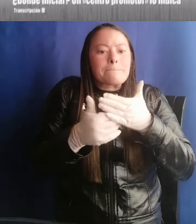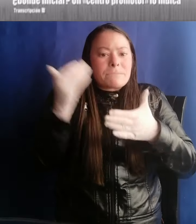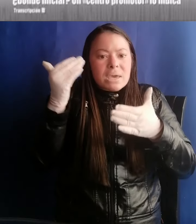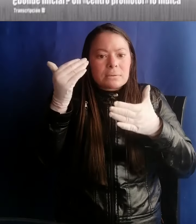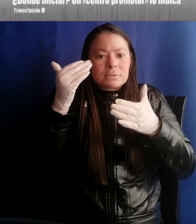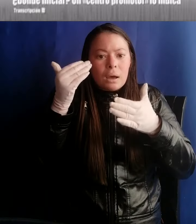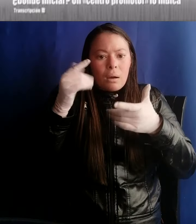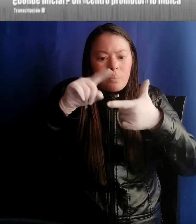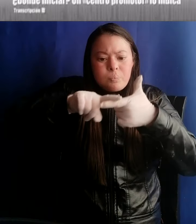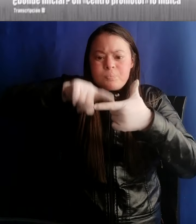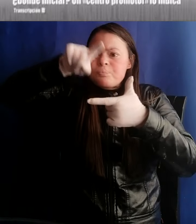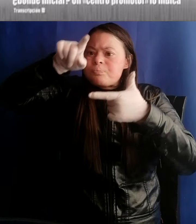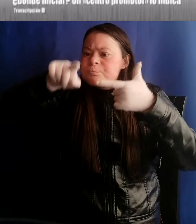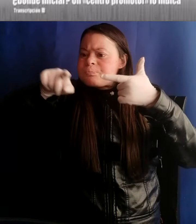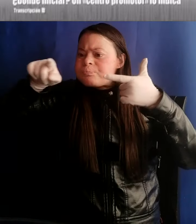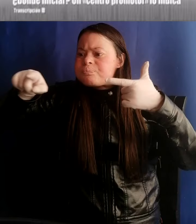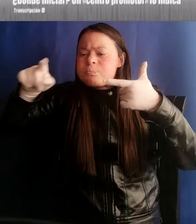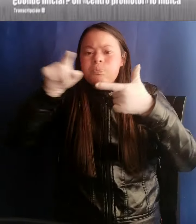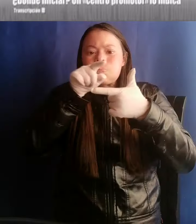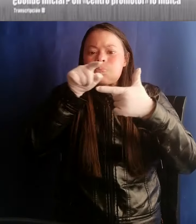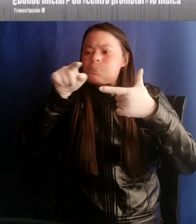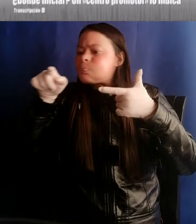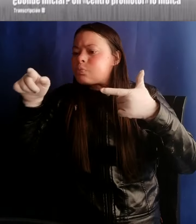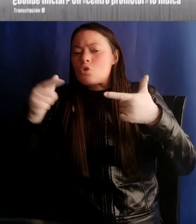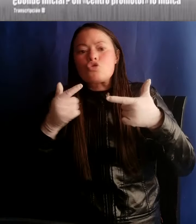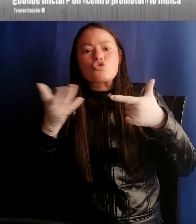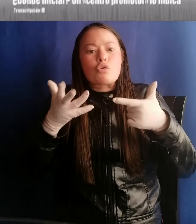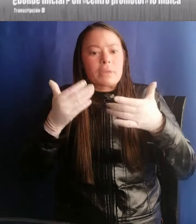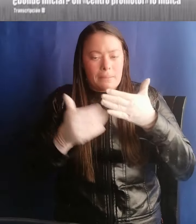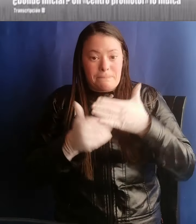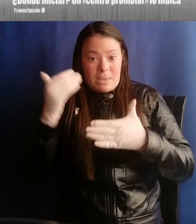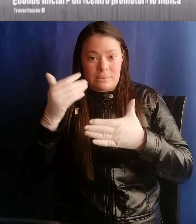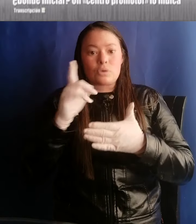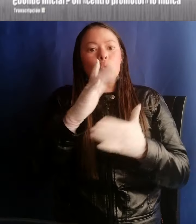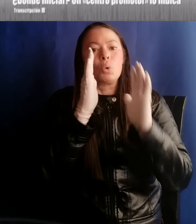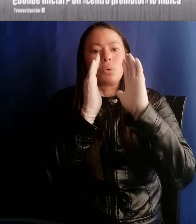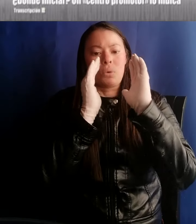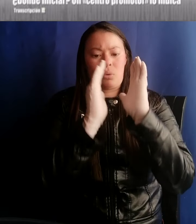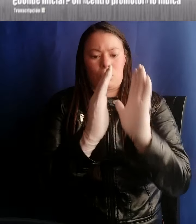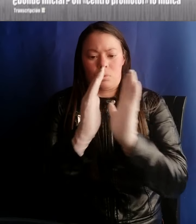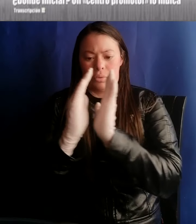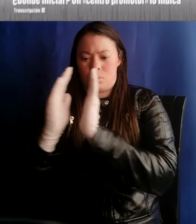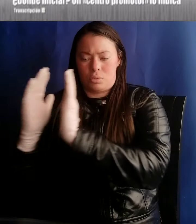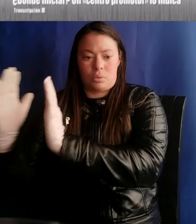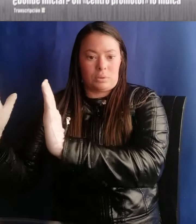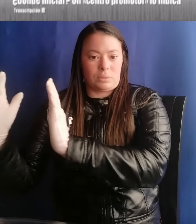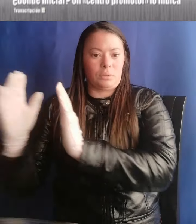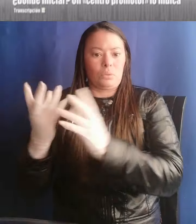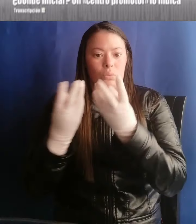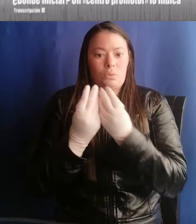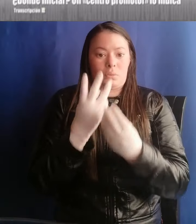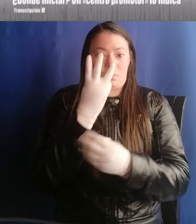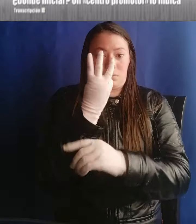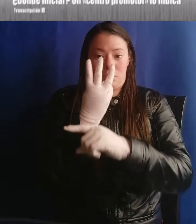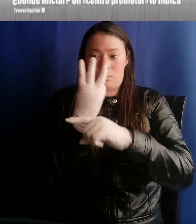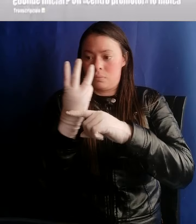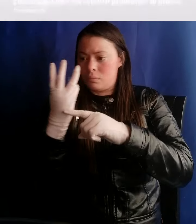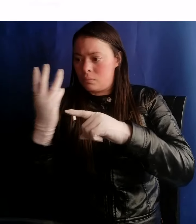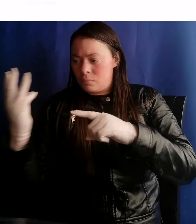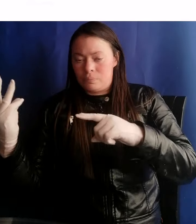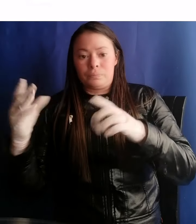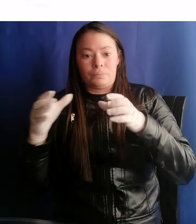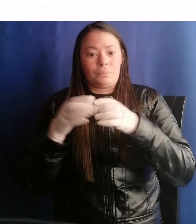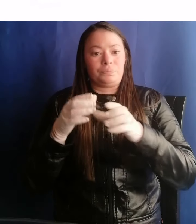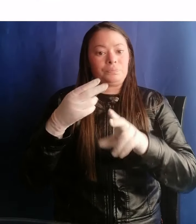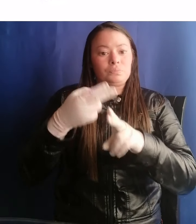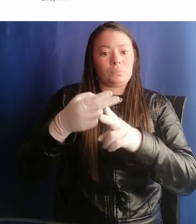qué punto de la secuencia de ADN debe iniciar la transcripción o síntesis de ARN. Existen